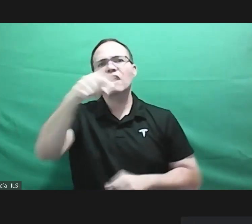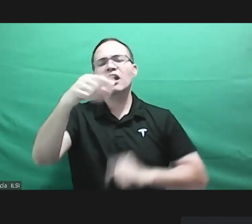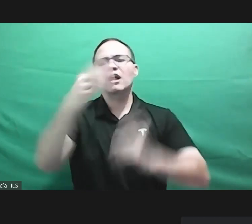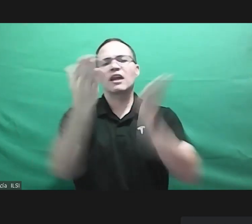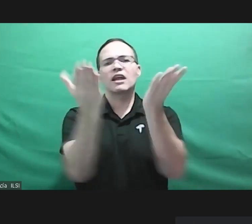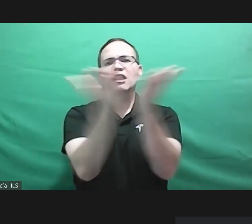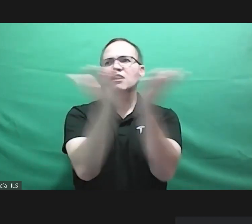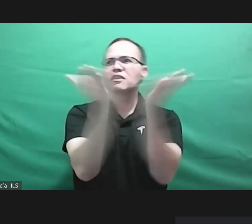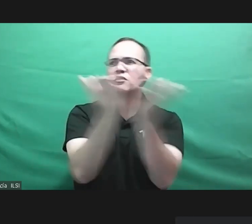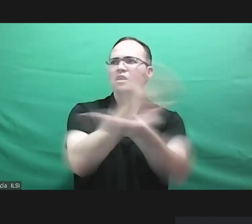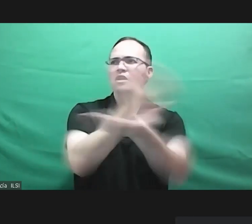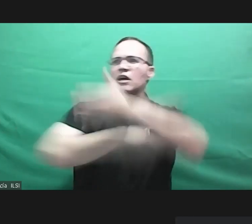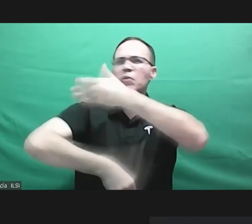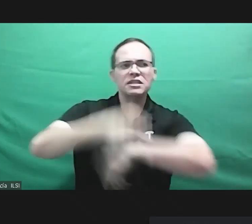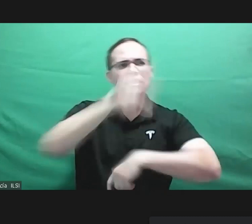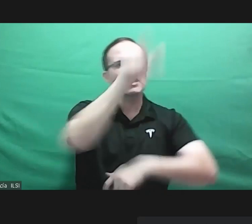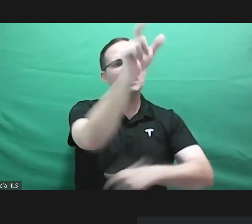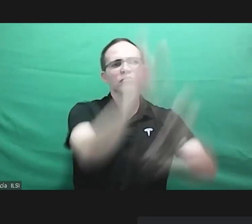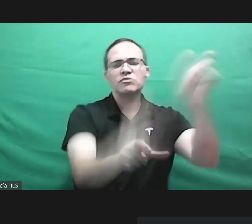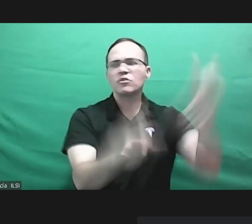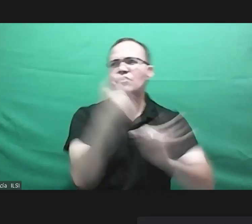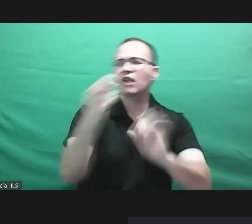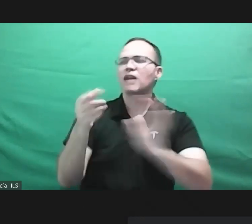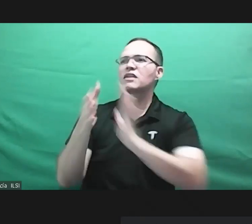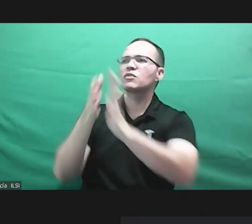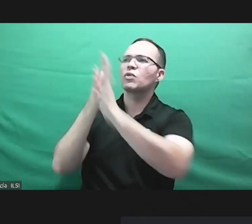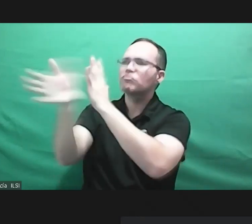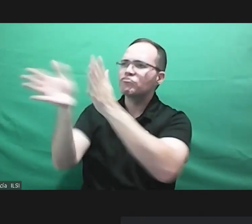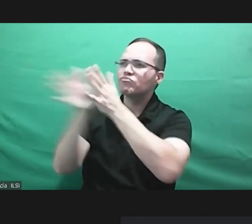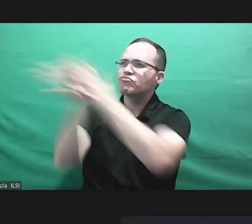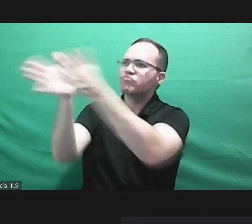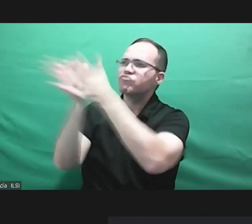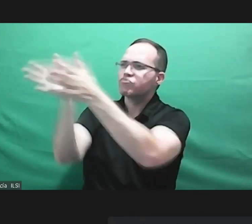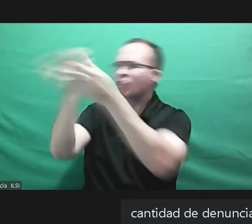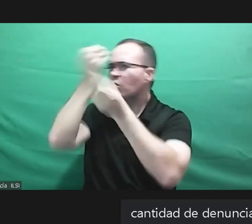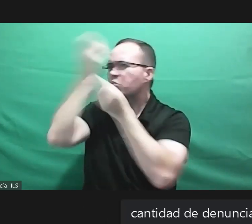se están recibiendo, que sería un dato interesante que nos permitiría tener un paneo general.